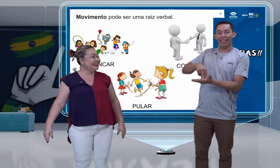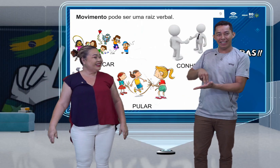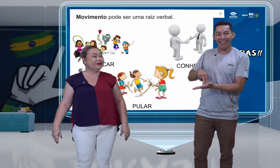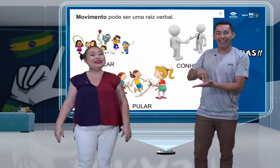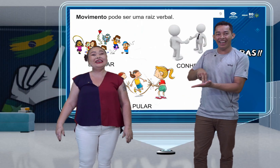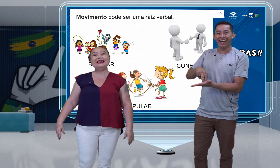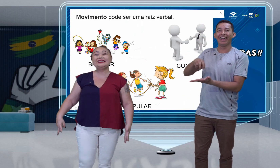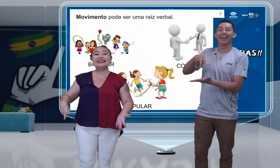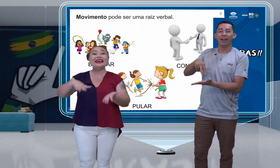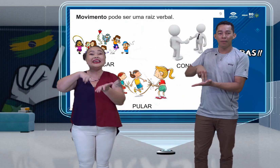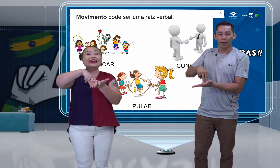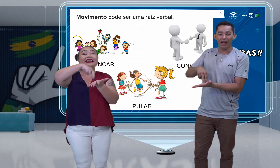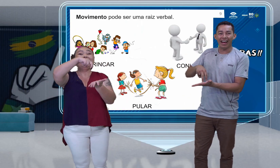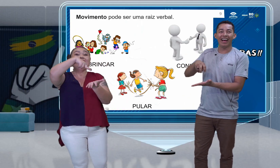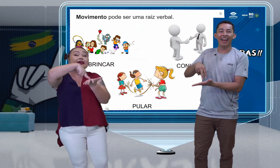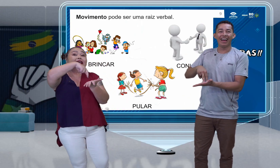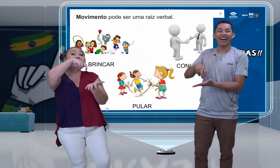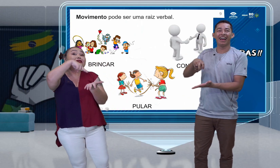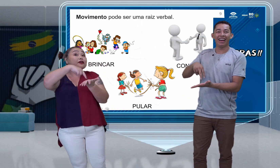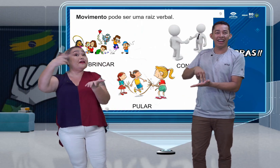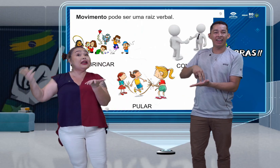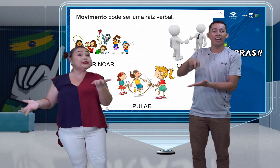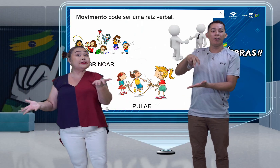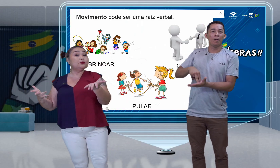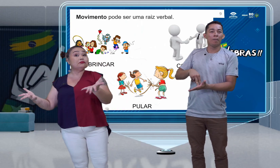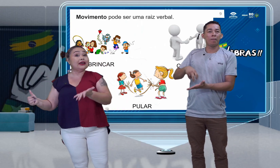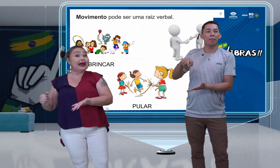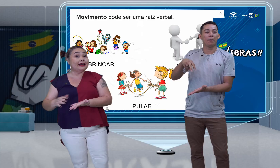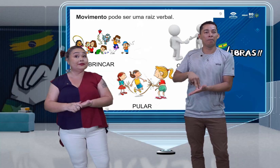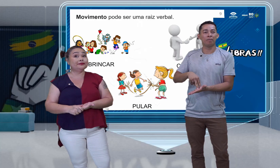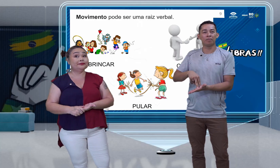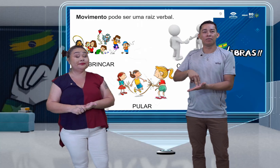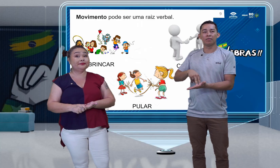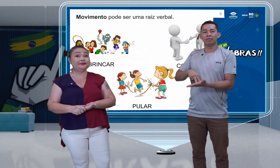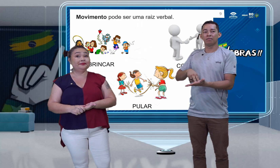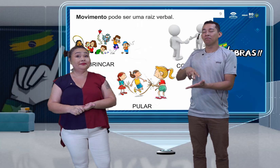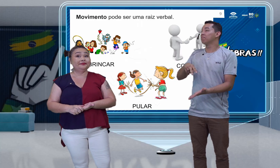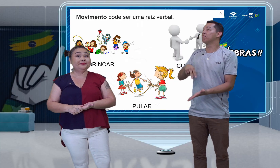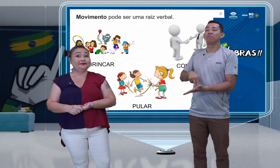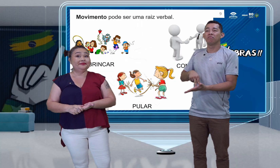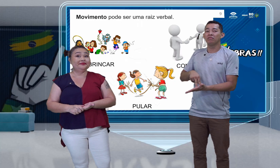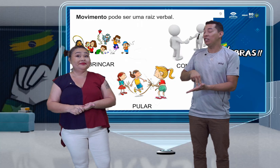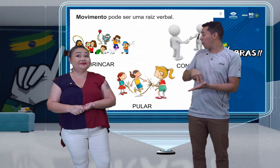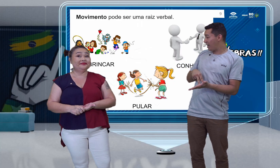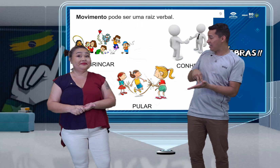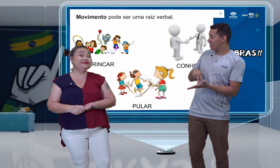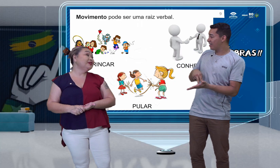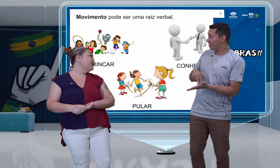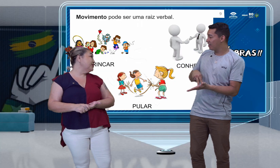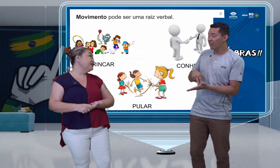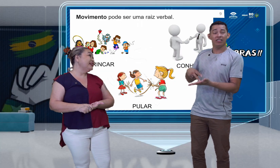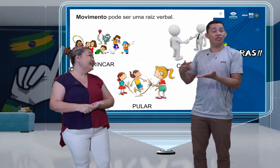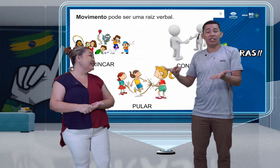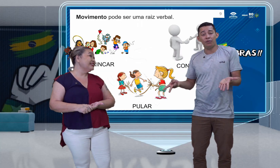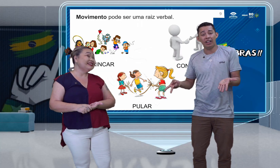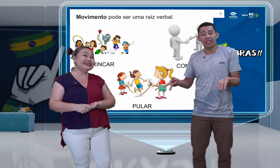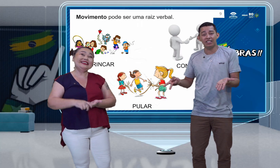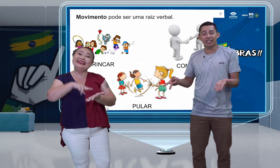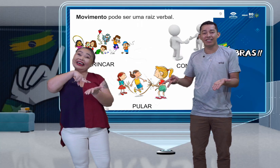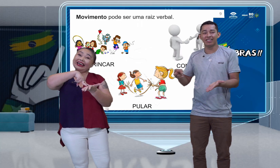pulei. Isso aí. Pular. E aí eu quero falar saltar. Tem diferença? Não tem diferença. Não tem diferença. É